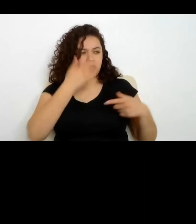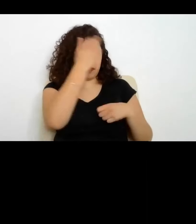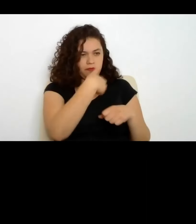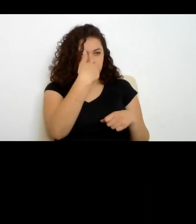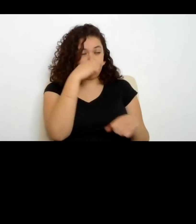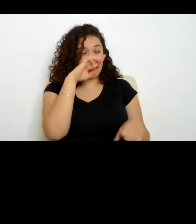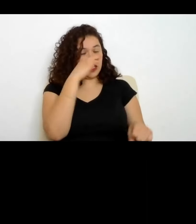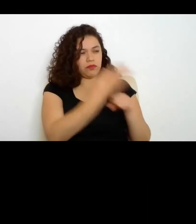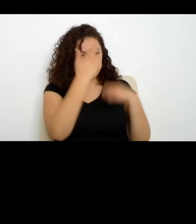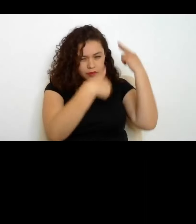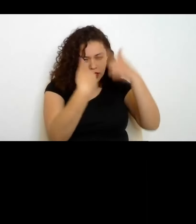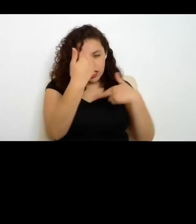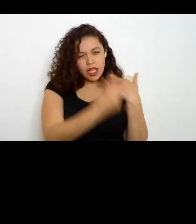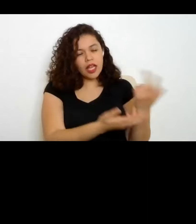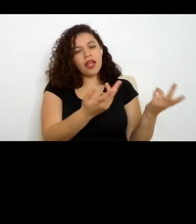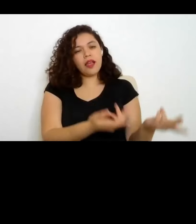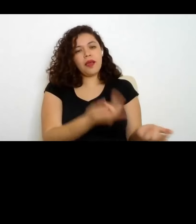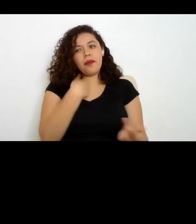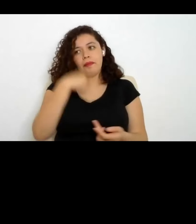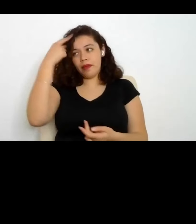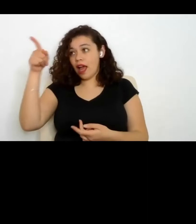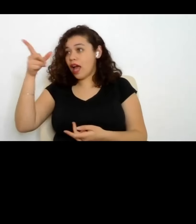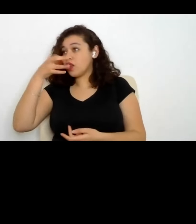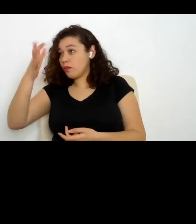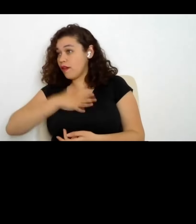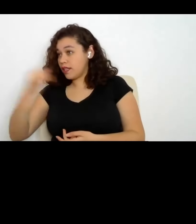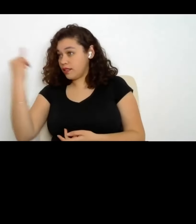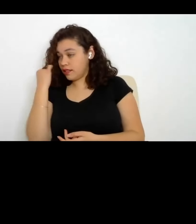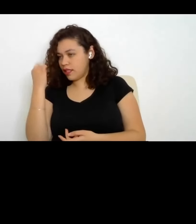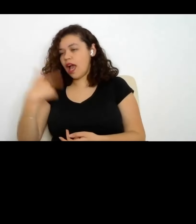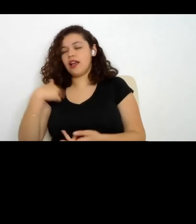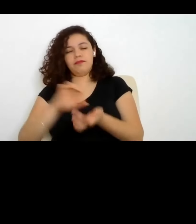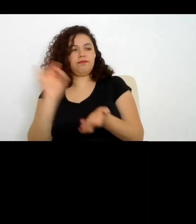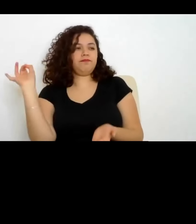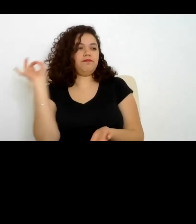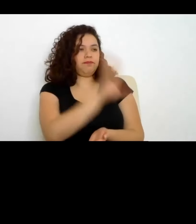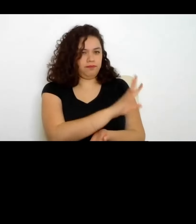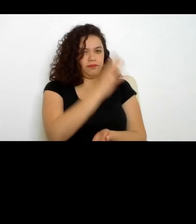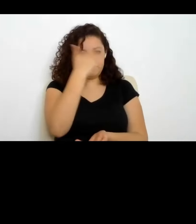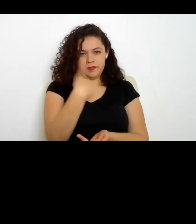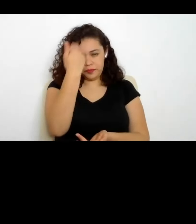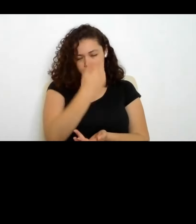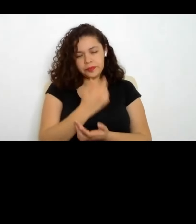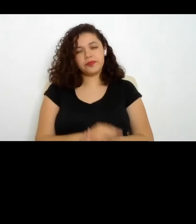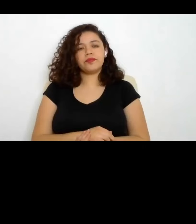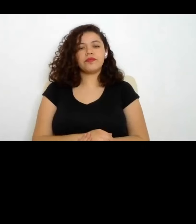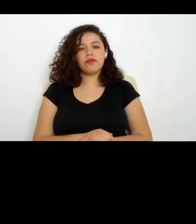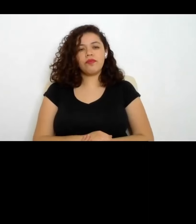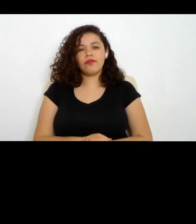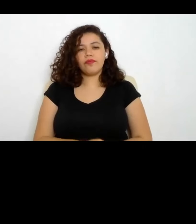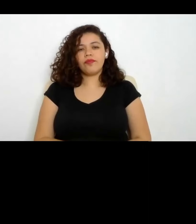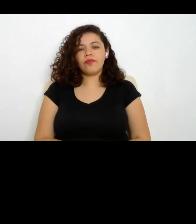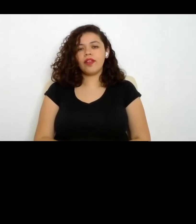las autorizaciones del titular para transferir los datos personales al encargado, esto en el aviso de privacidad, y